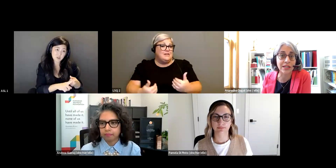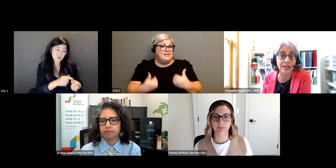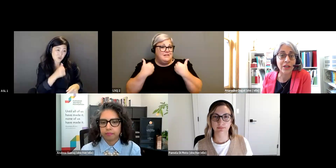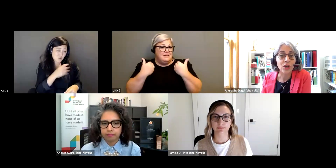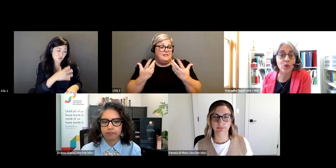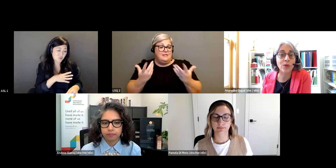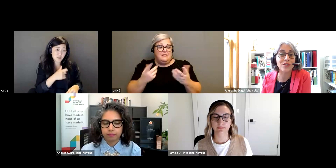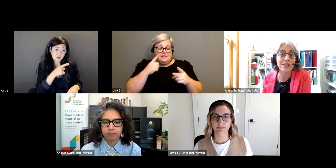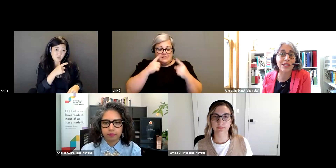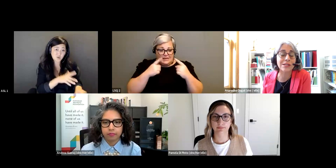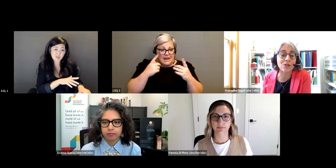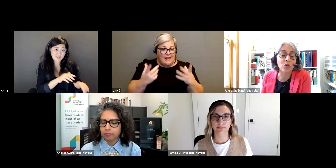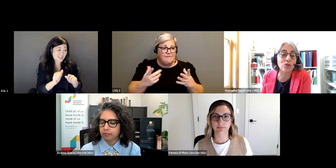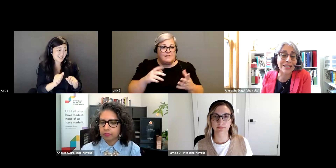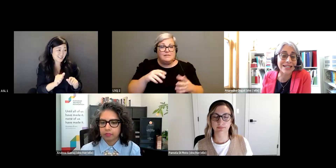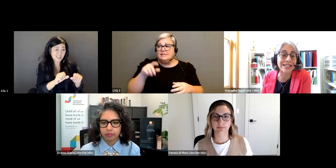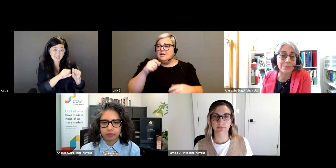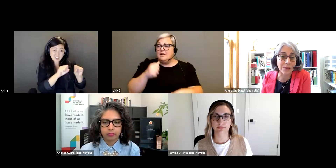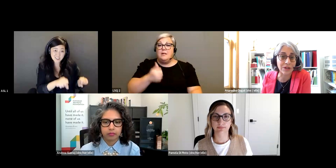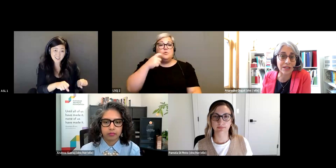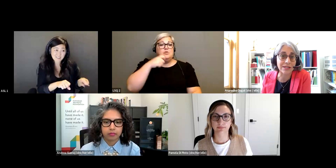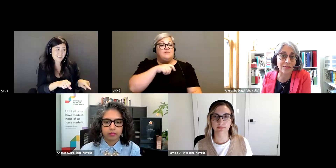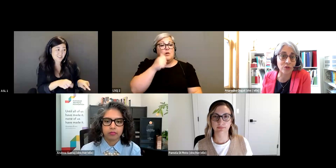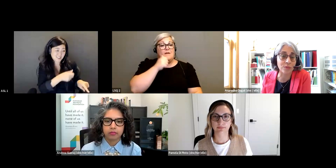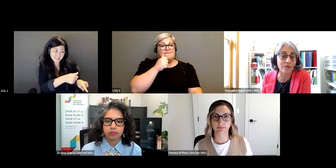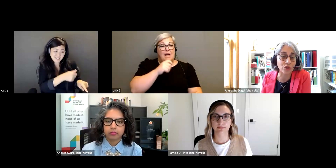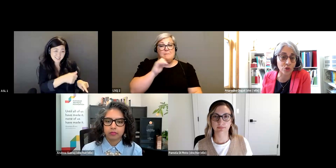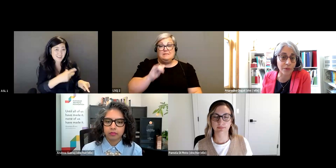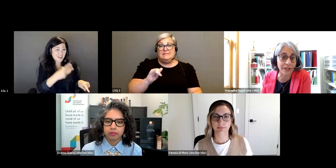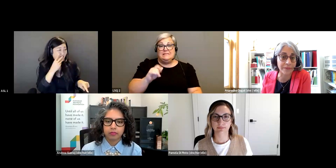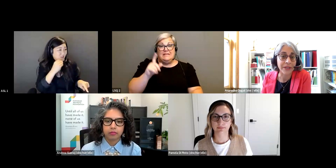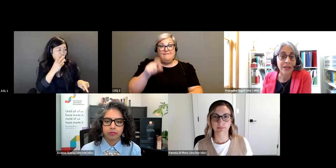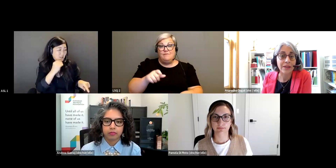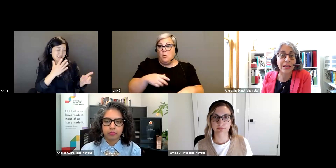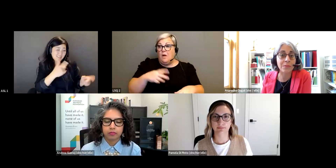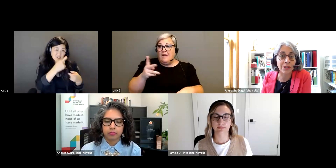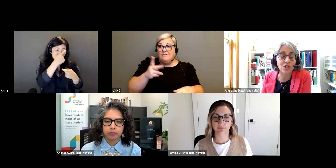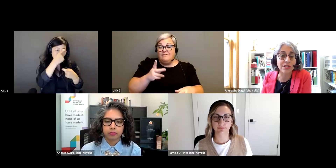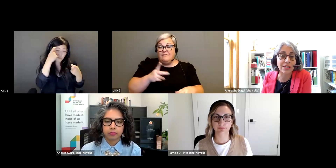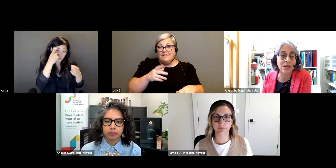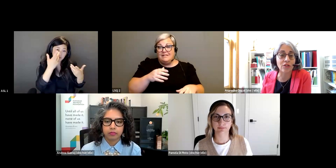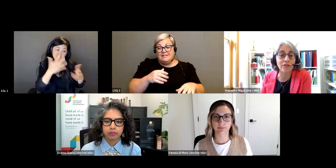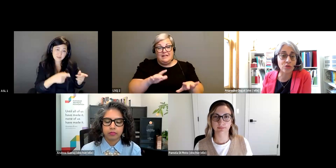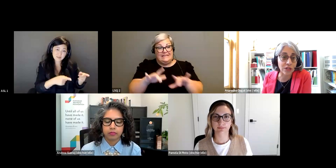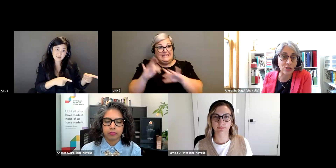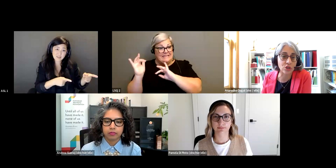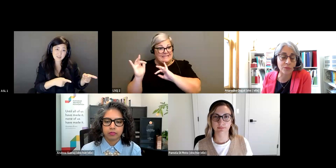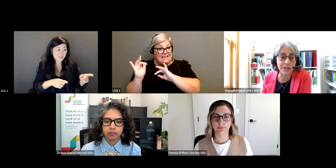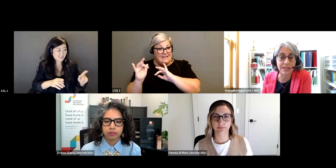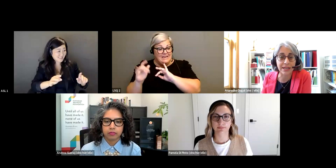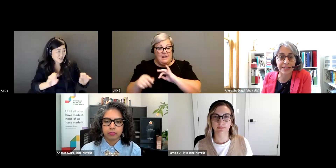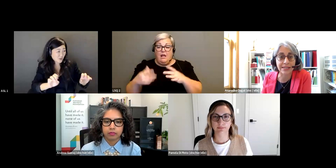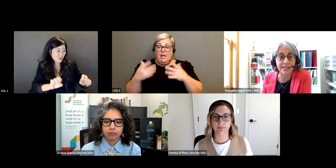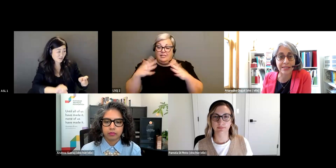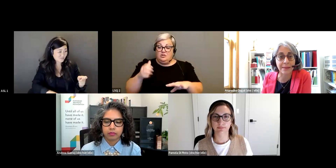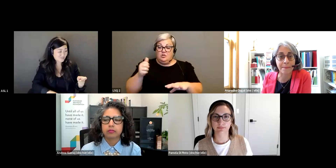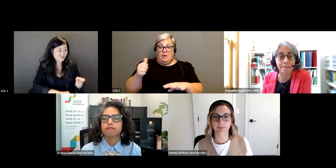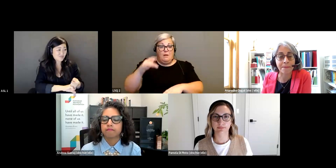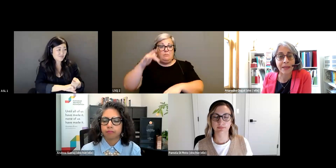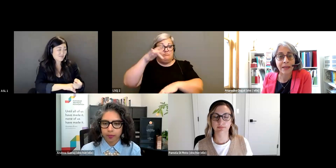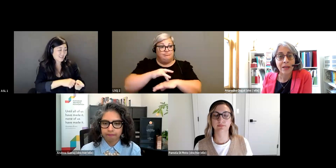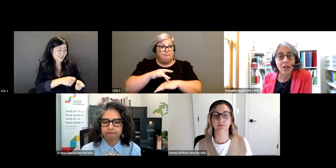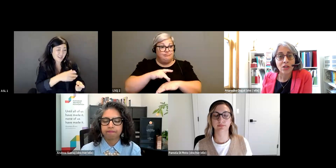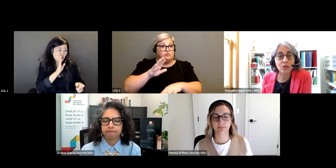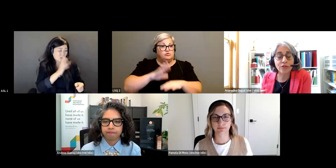par exemple, pour une femme, par exemple, qui est évacuée d'un refuge d'urgence, qui a déjà vécu une forme